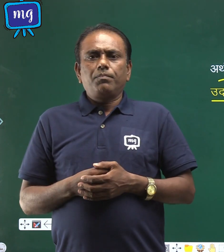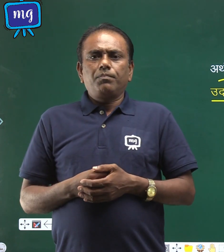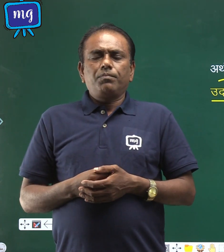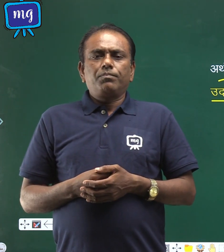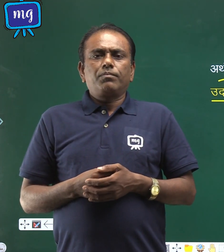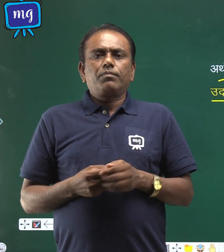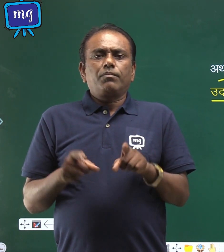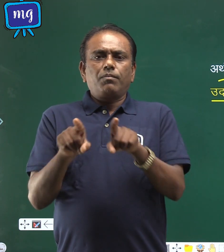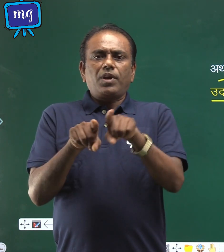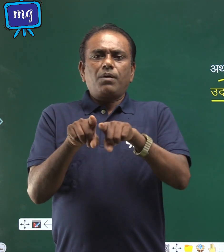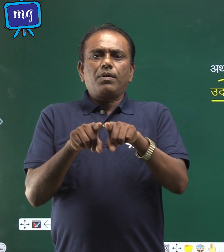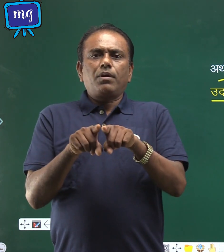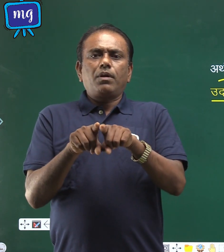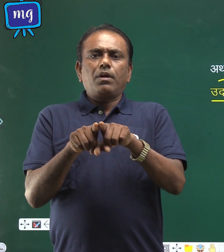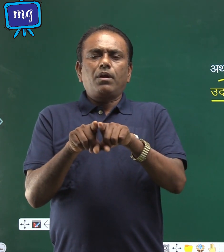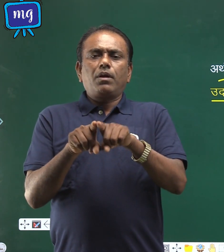बराबर